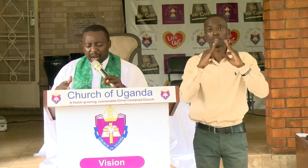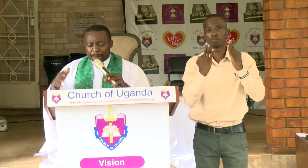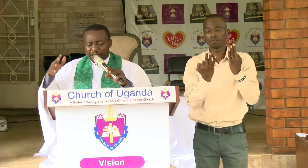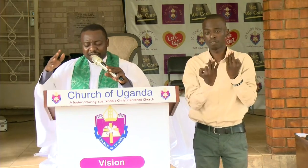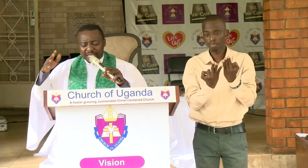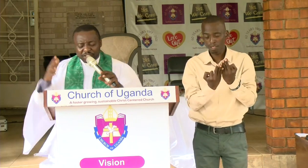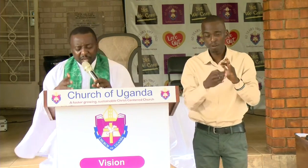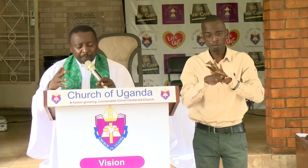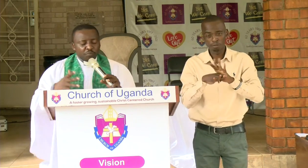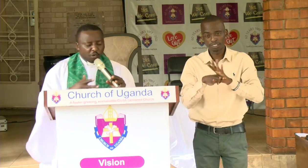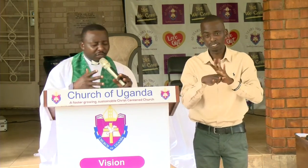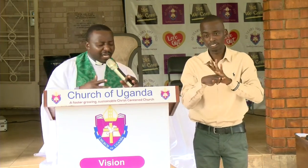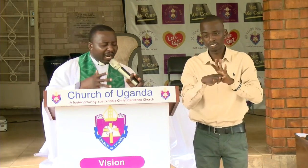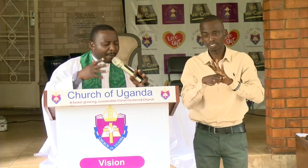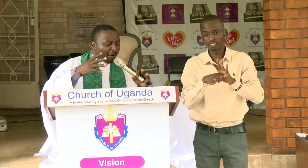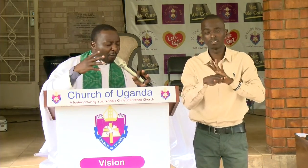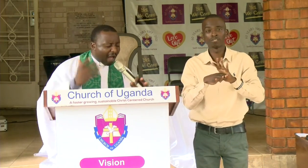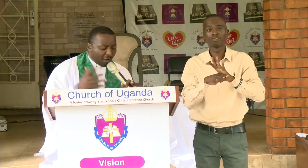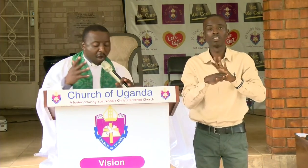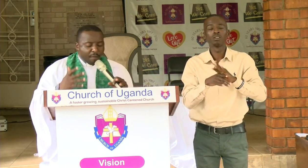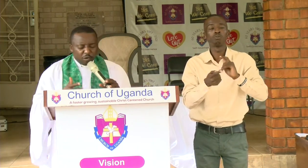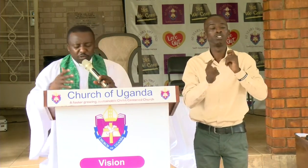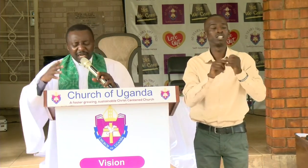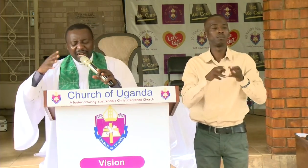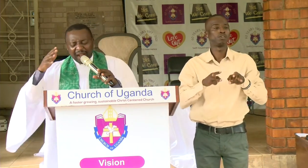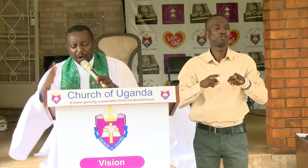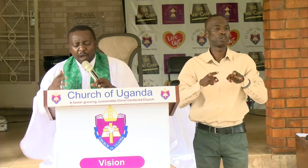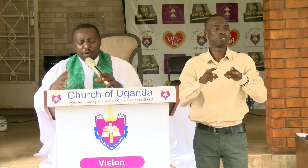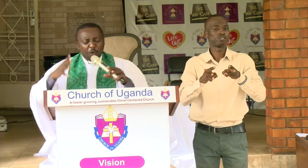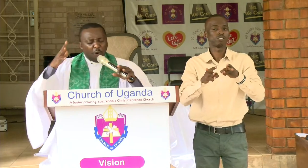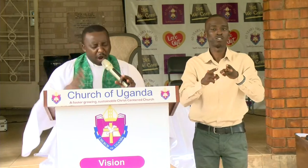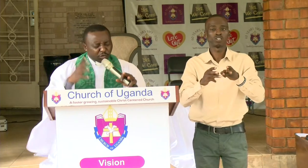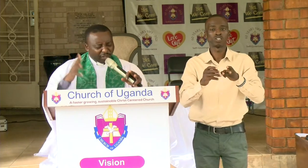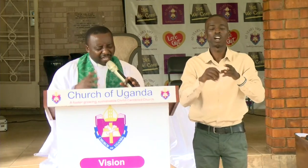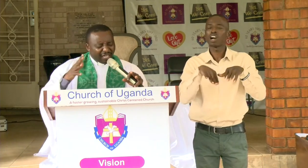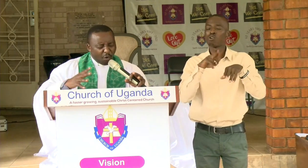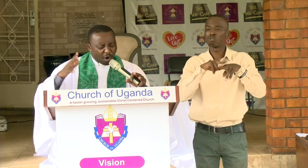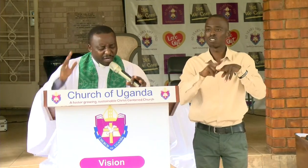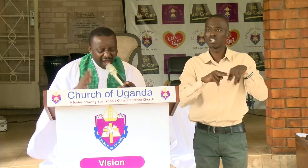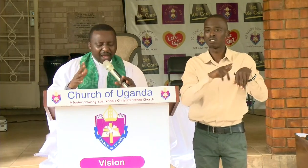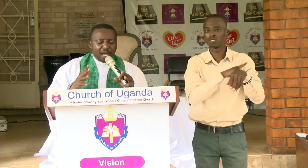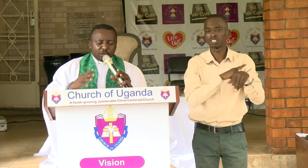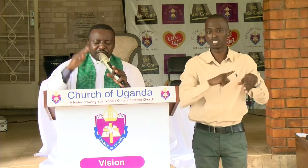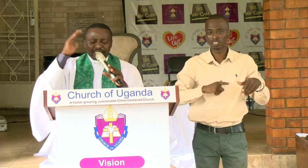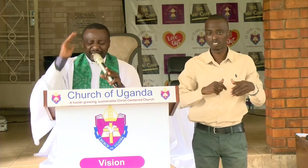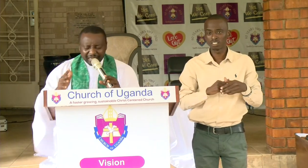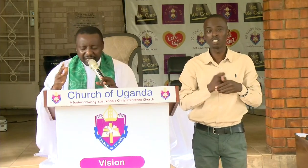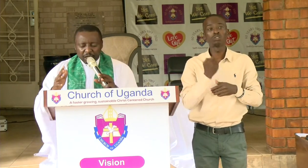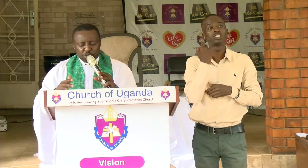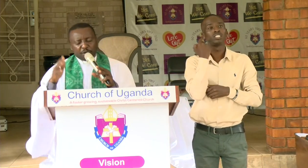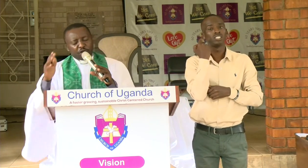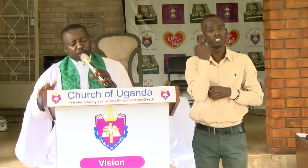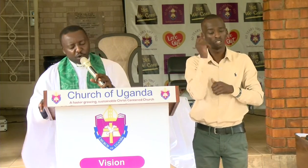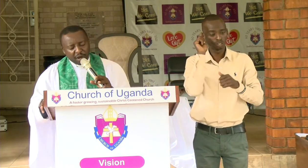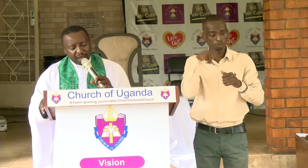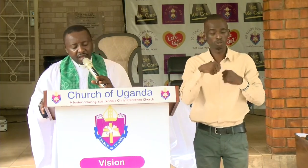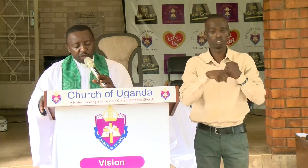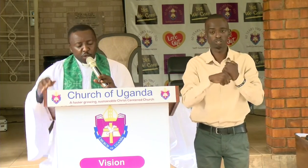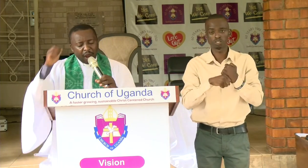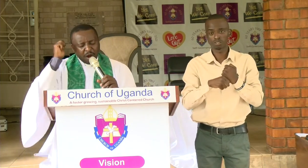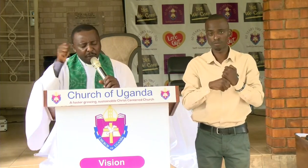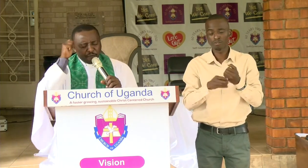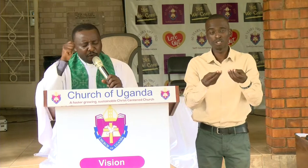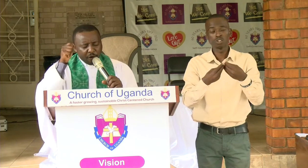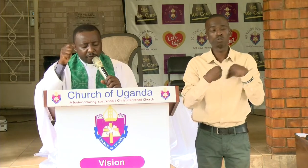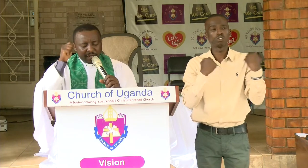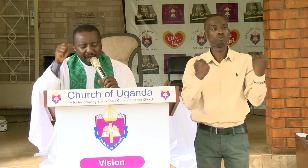mu kututeeka mu bizinensi eyo mu kututeeka mu makuba ago mu kututeekawo bwe wootutadde wonna tukitegee tusobole okukikola